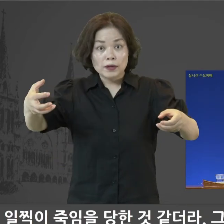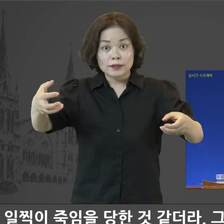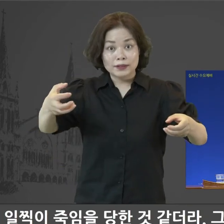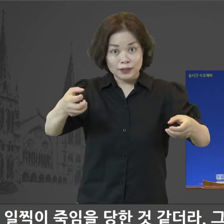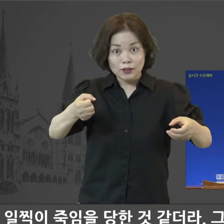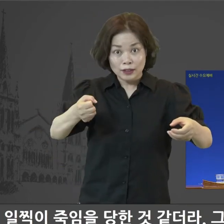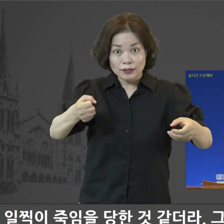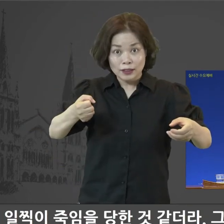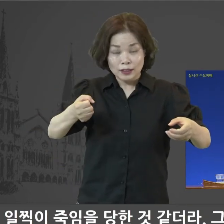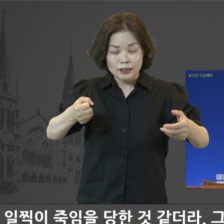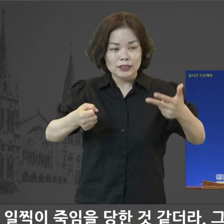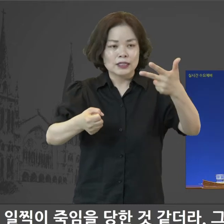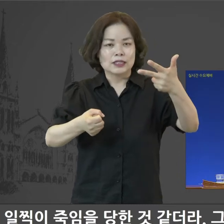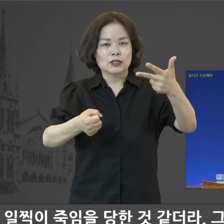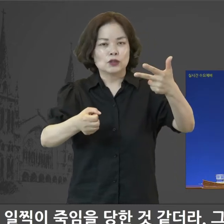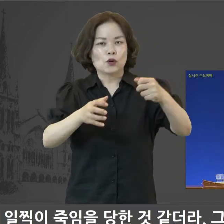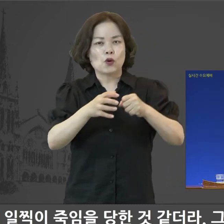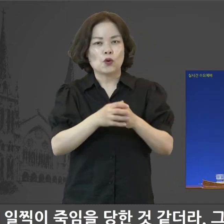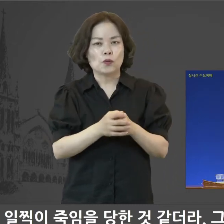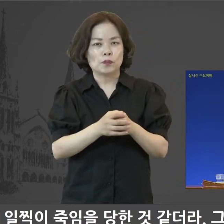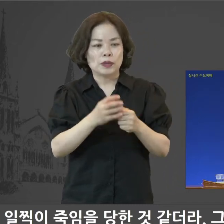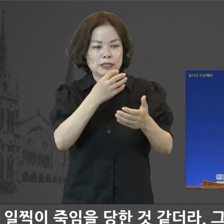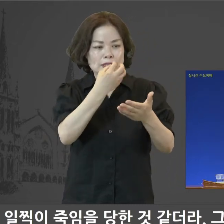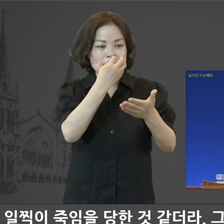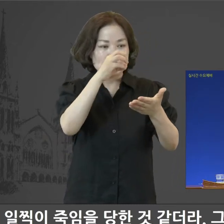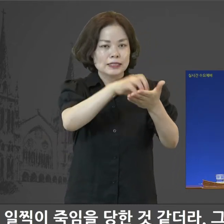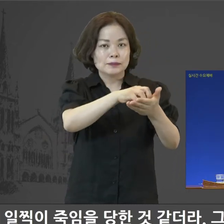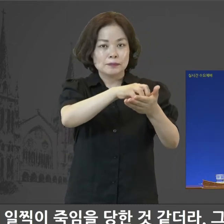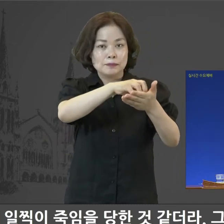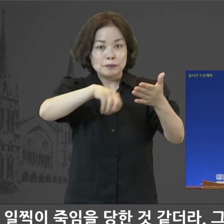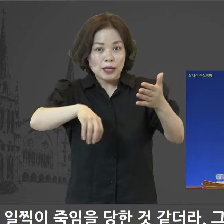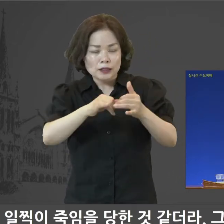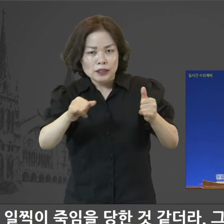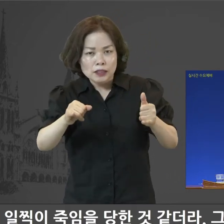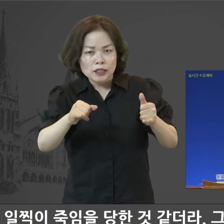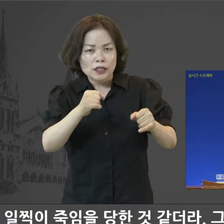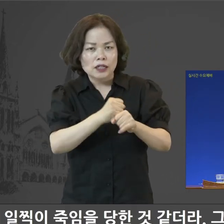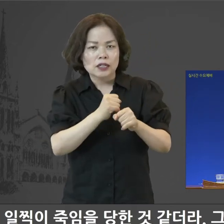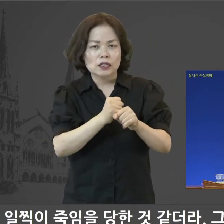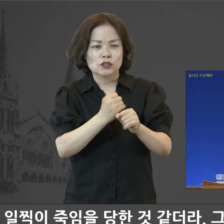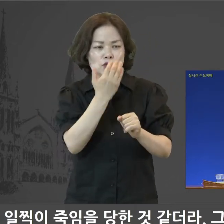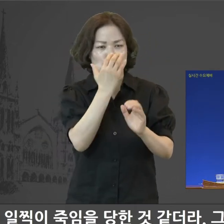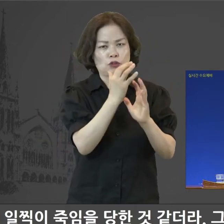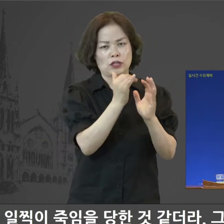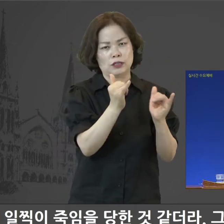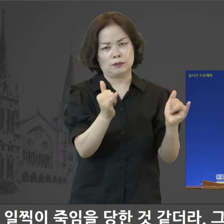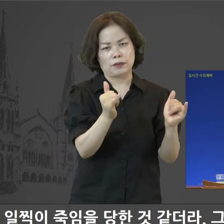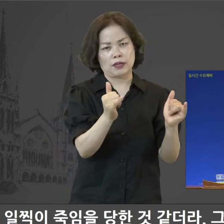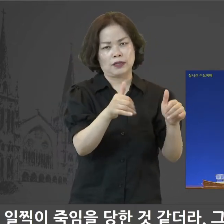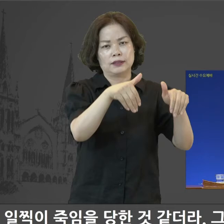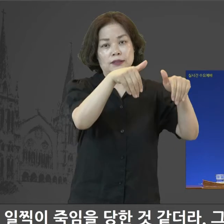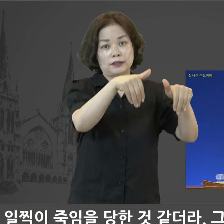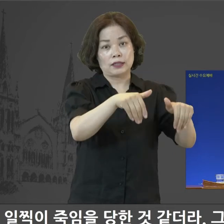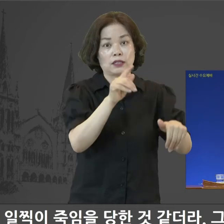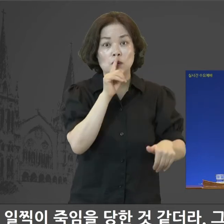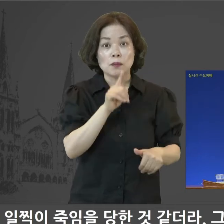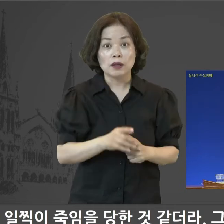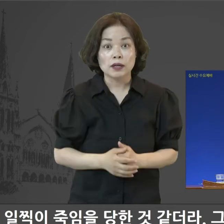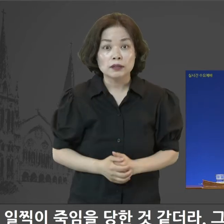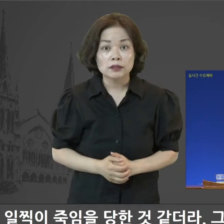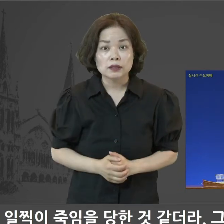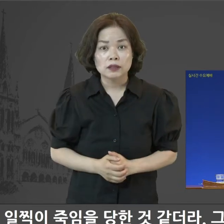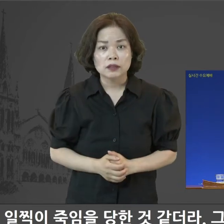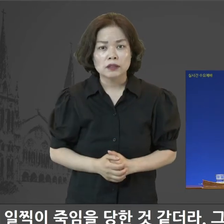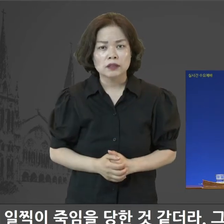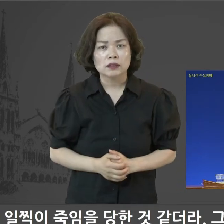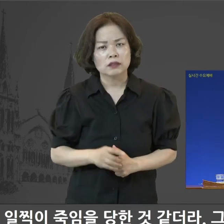취하여서 그 7인을 떼실 분이 유대 지파의 사자 라이언이라고 했습니다.